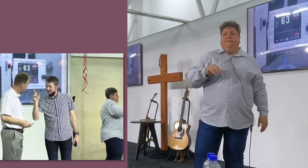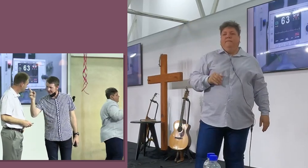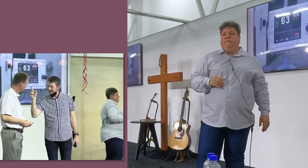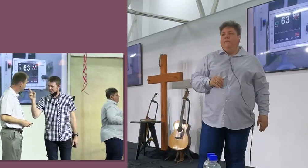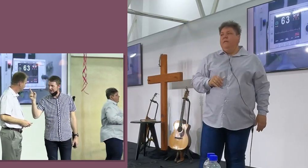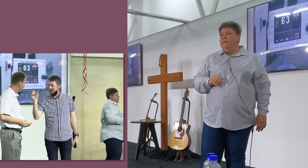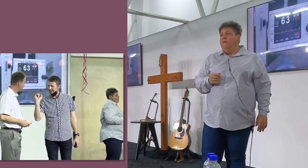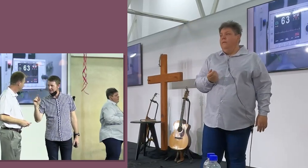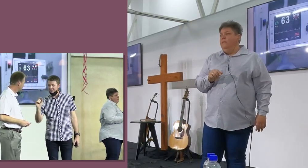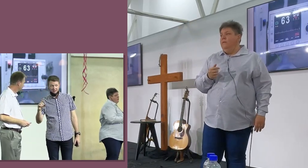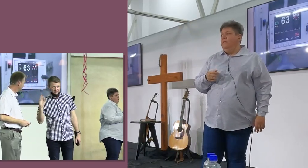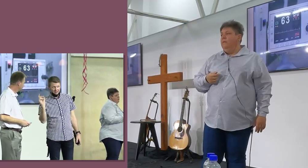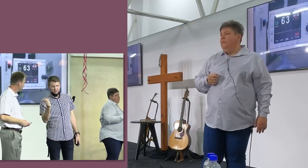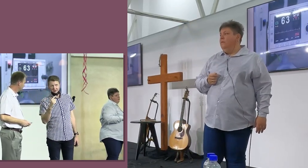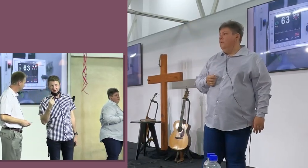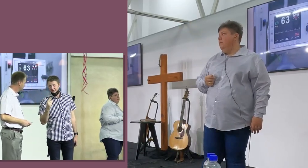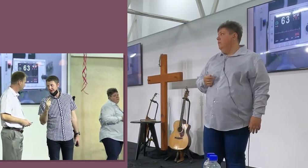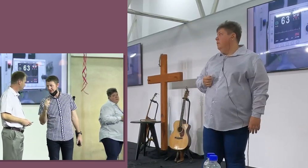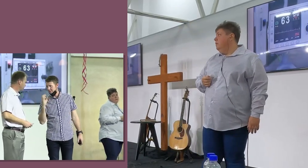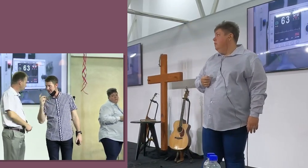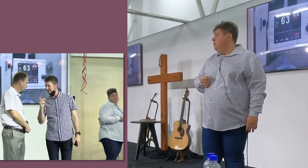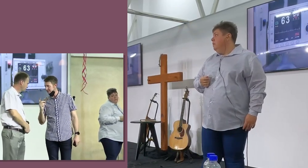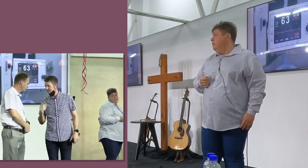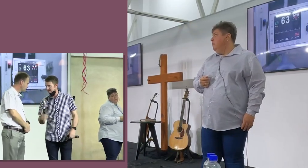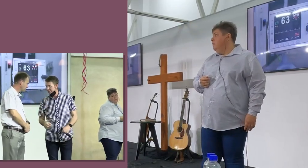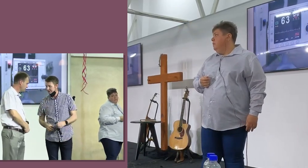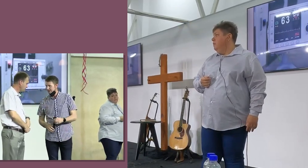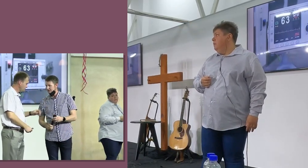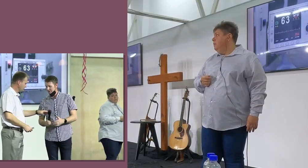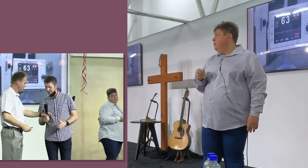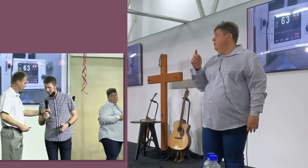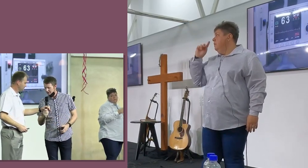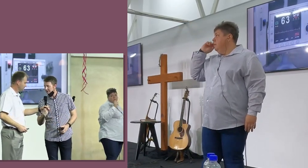mic vat. Ons kan nie daarin harder sit nie, anders kan ons kering vluit, want ons baie sensief.